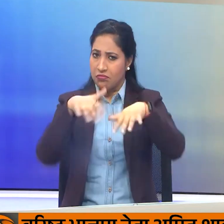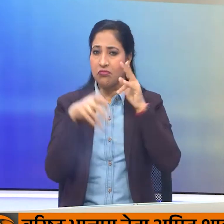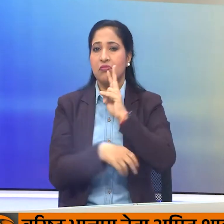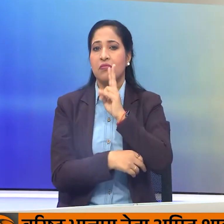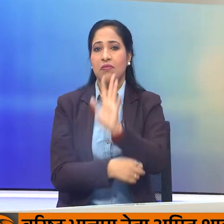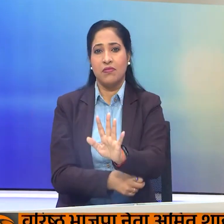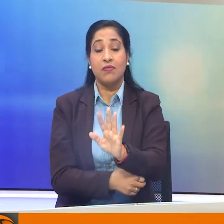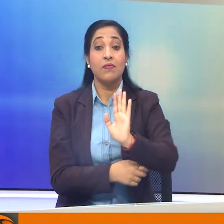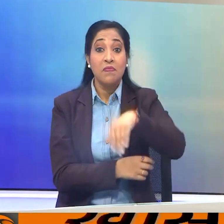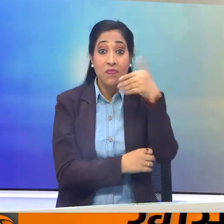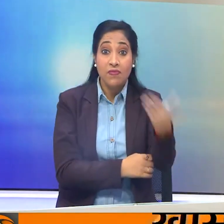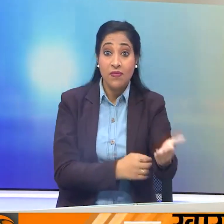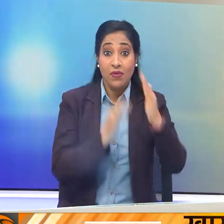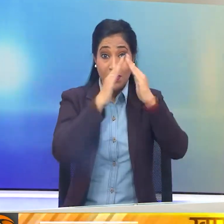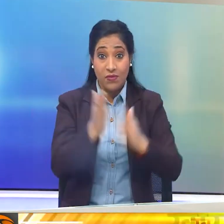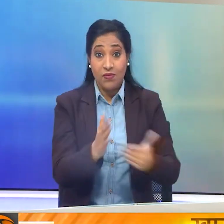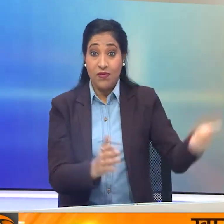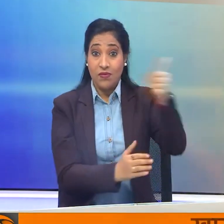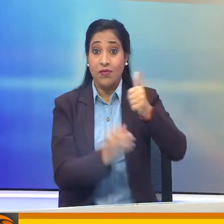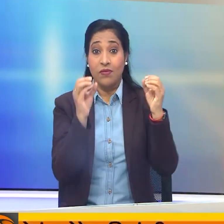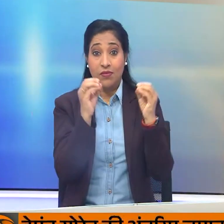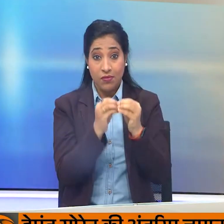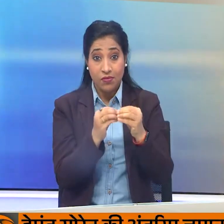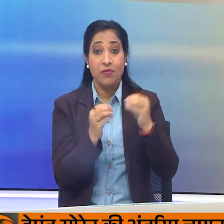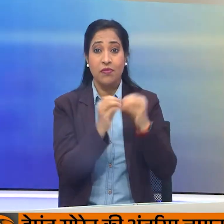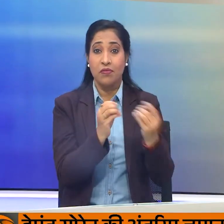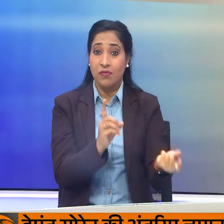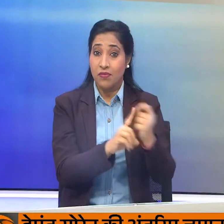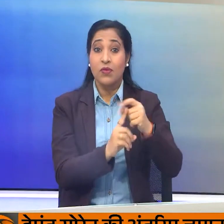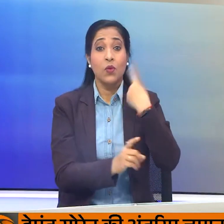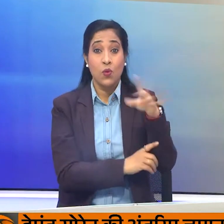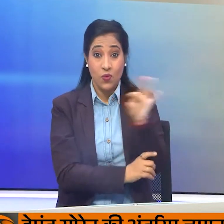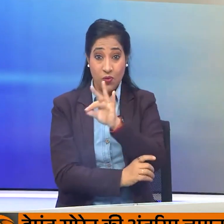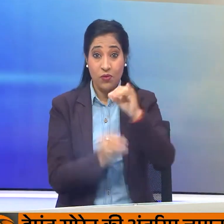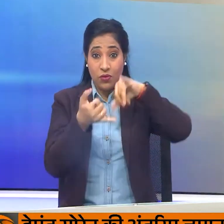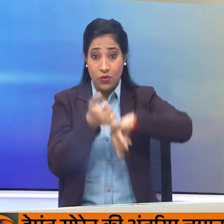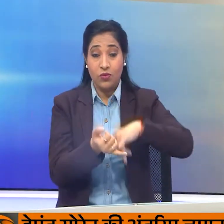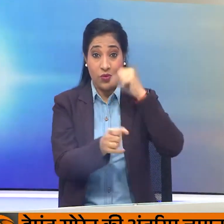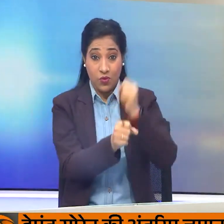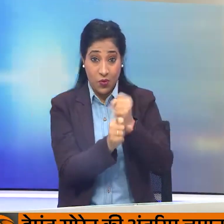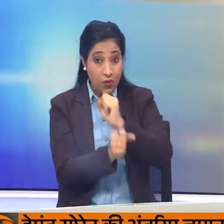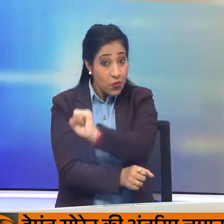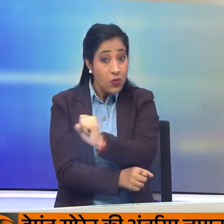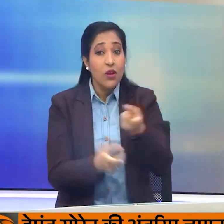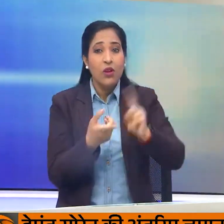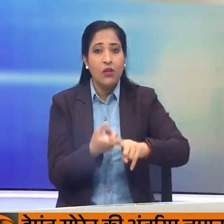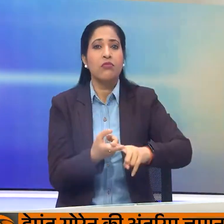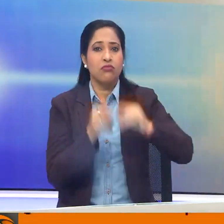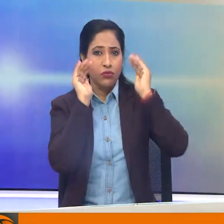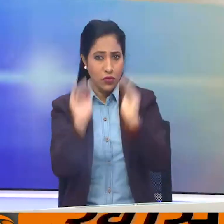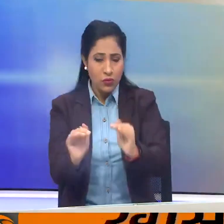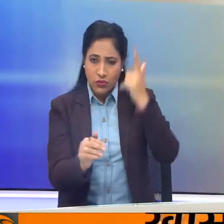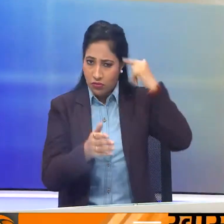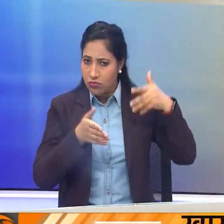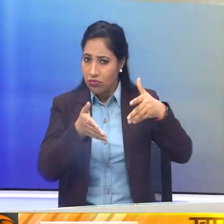करेंगे। इसके बाद अमित शाह बांकुरा में बीजेपी उम्मीदवार सुभाष सरकार के समर्थन में भी रोड